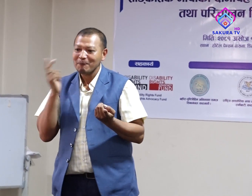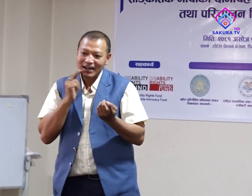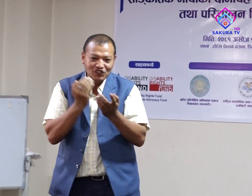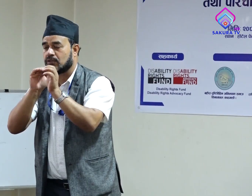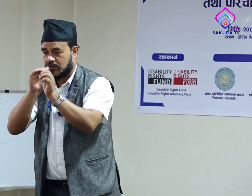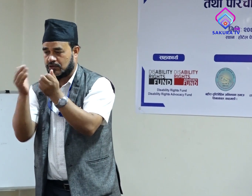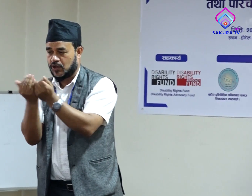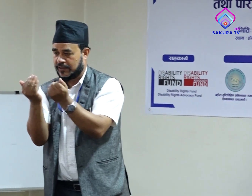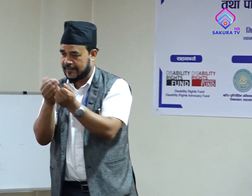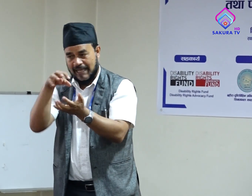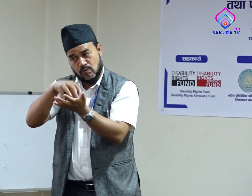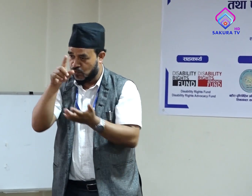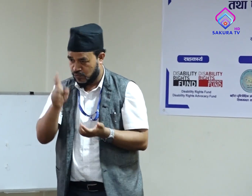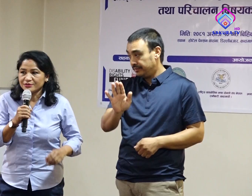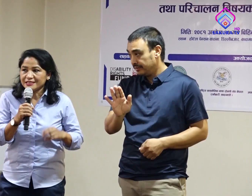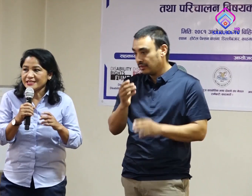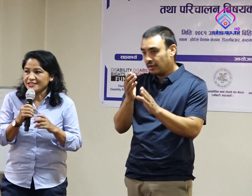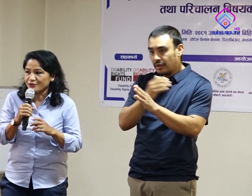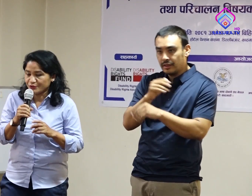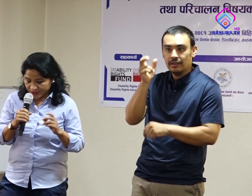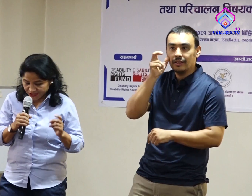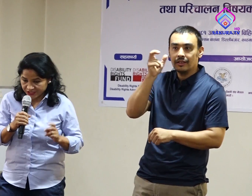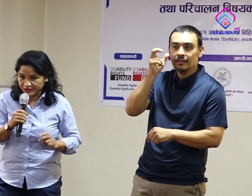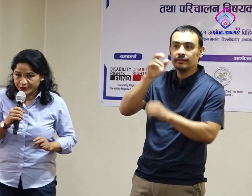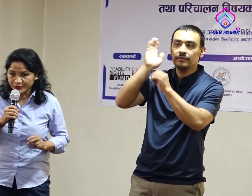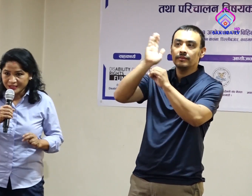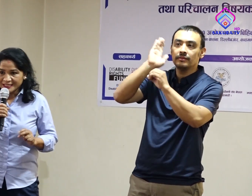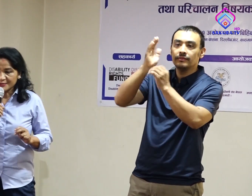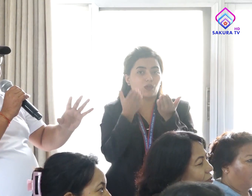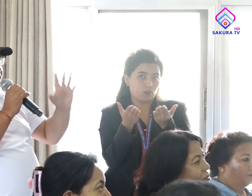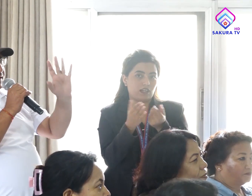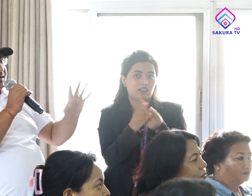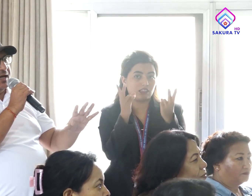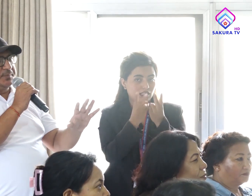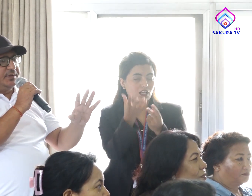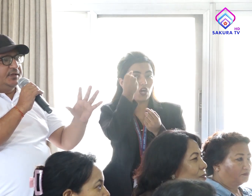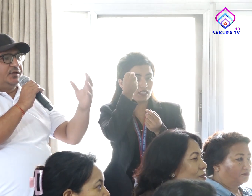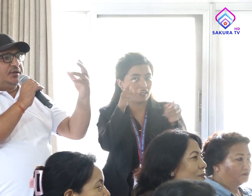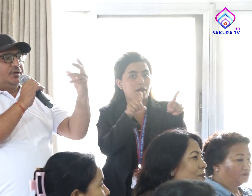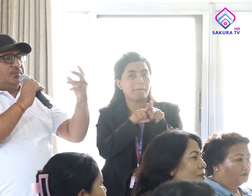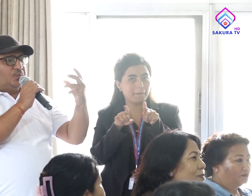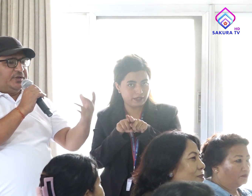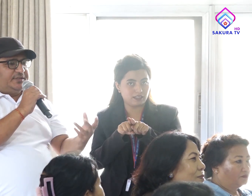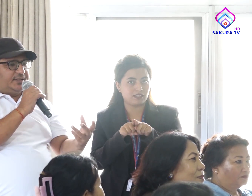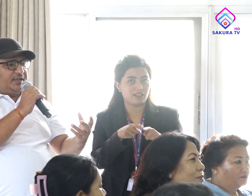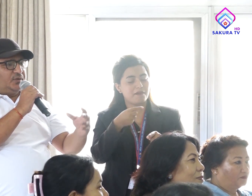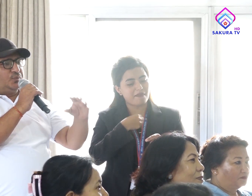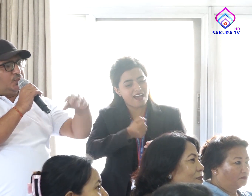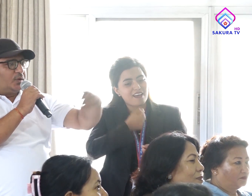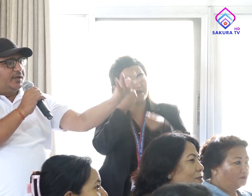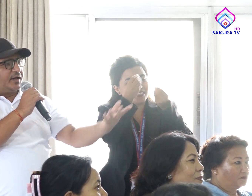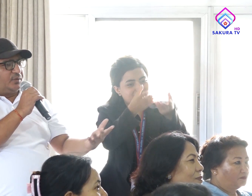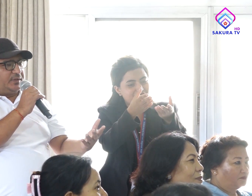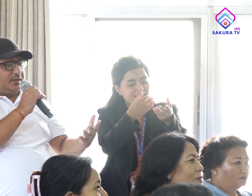क्षेत्रमा क्रियाशील विभिन्न सङ्घ संस्थाका प्रतिनिधिहरू लगायतले आआफ्नो धारणा राखेका थिए। सांकेतिक भाषा तालिम पाठ्यक्रम 3 महिना मात्र हुँदा